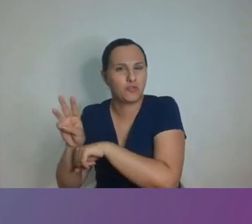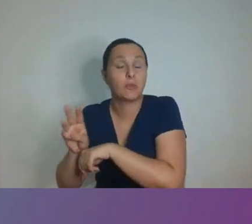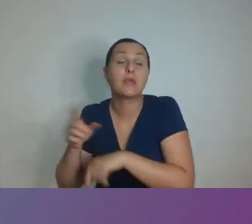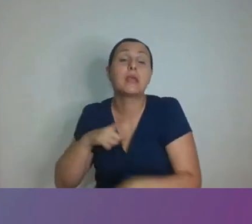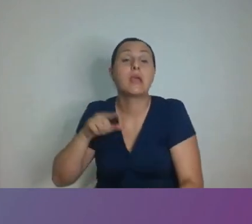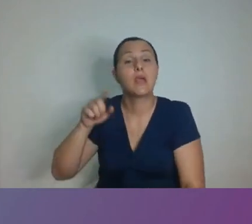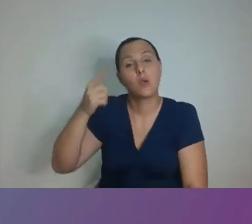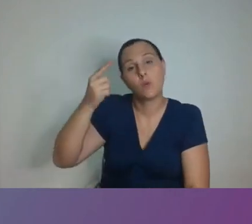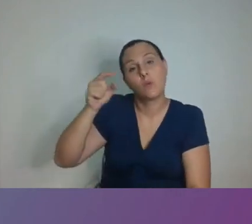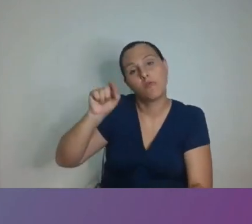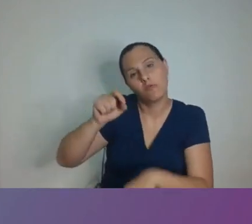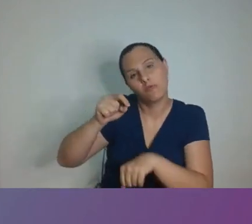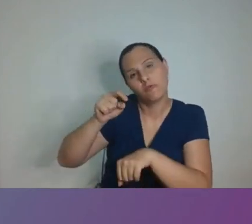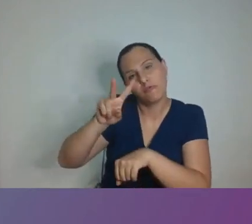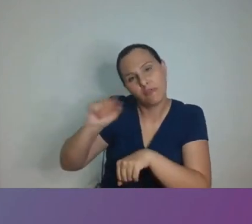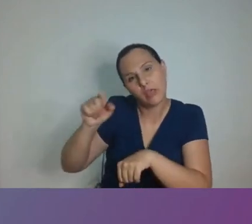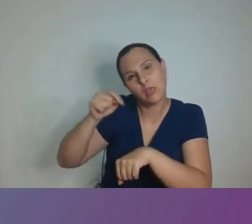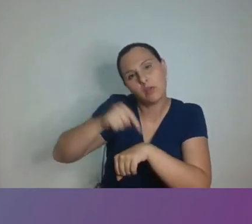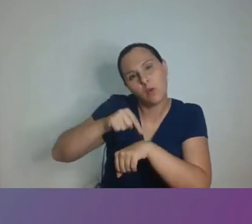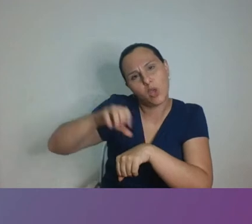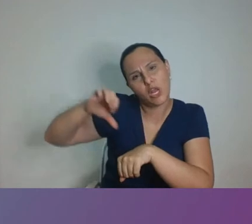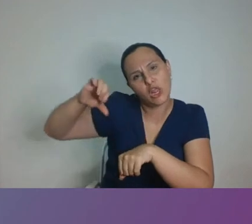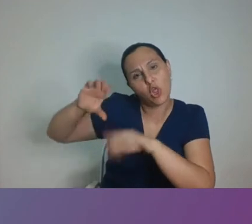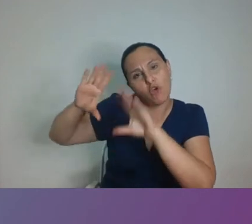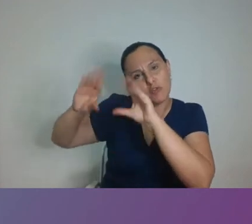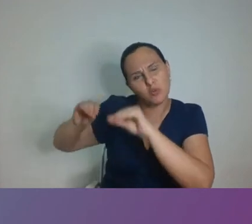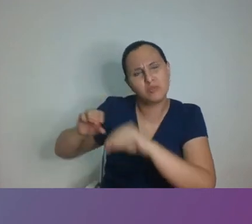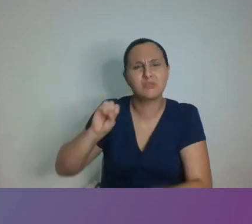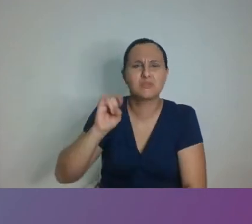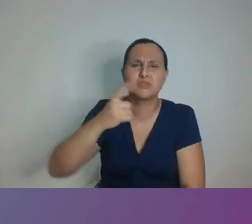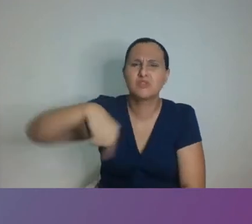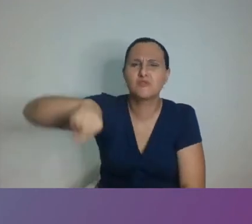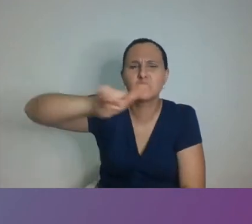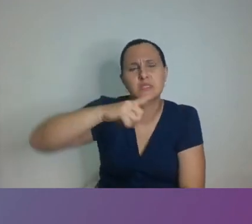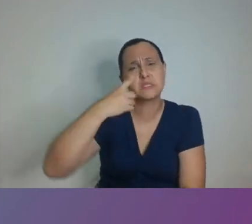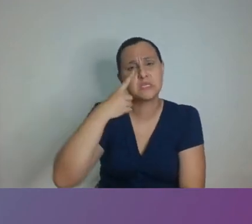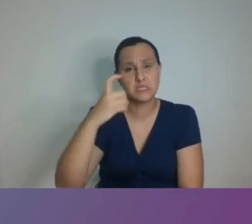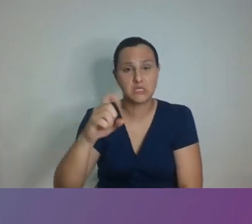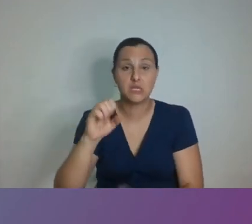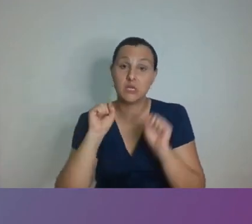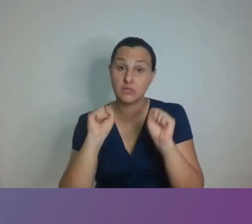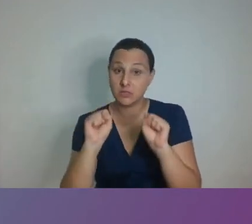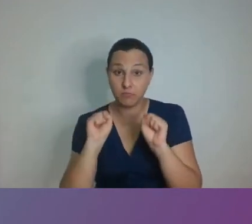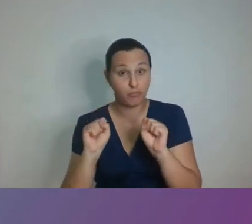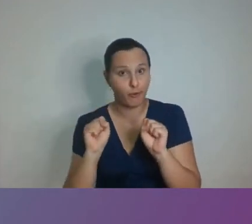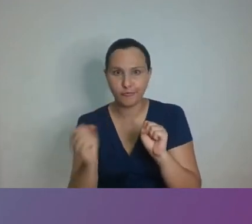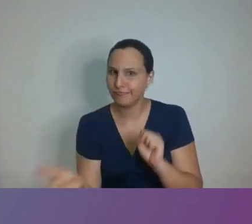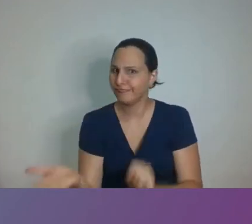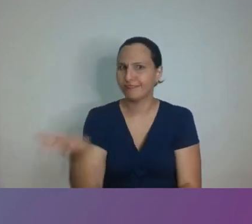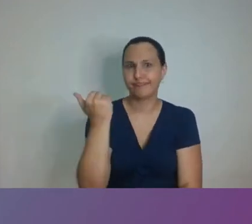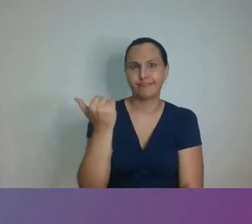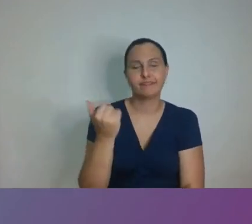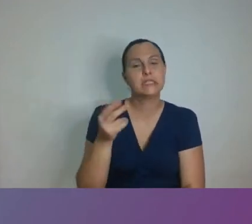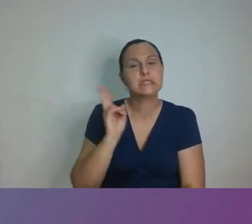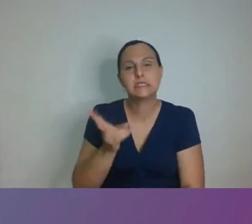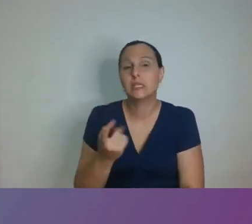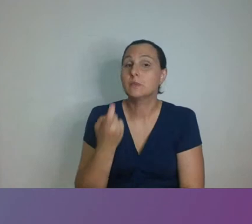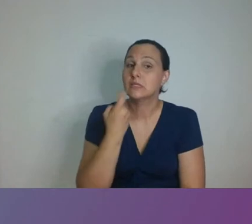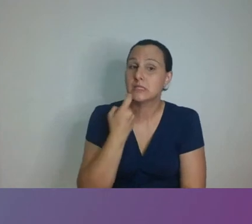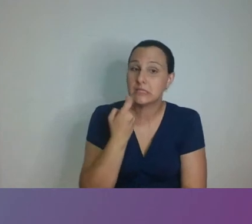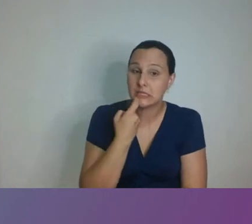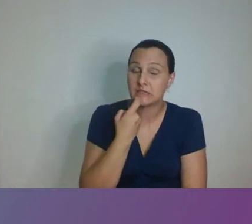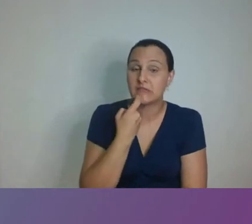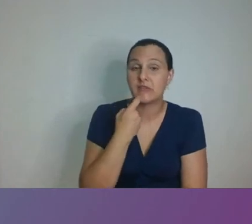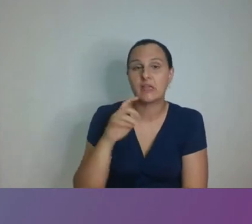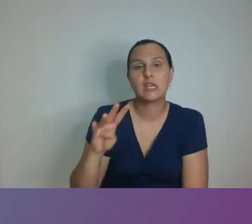vocês tiverem interesse, é só chegar. Toda sexta-feira, 4 horas da tarde, eu tô aqui. Tá bom? O Arley